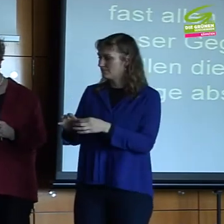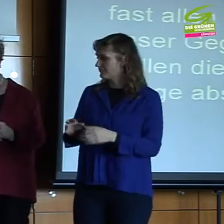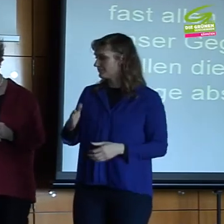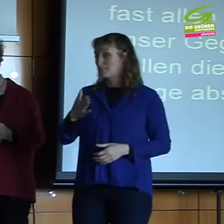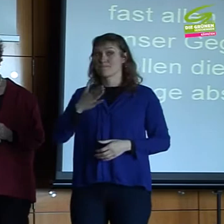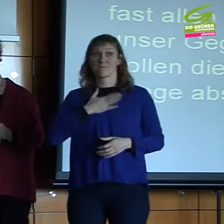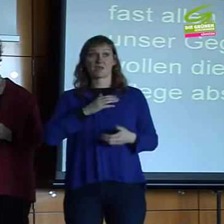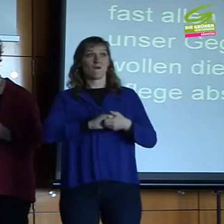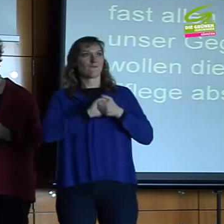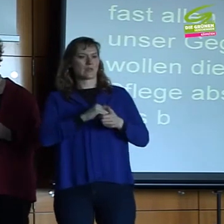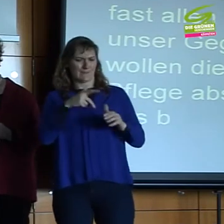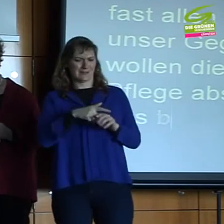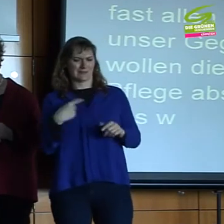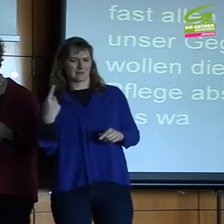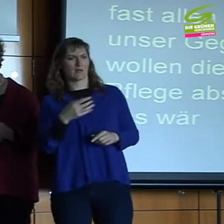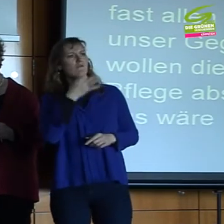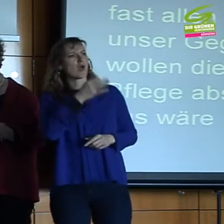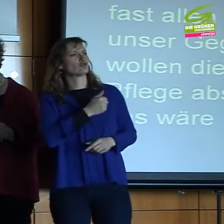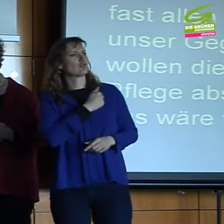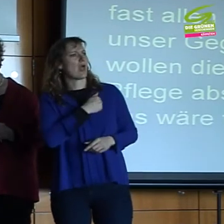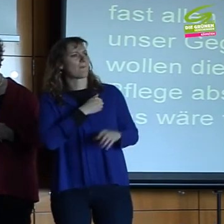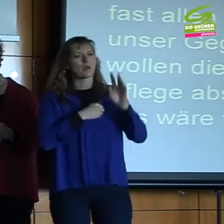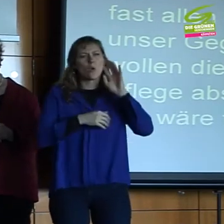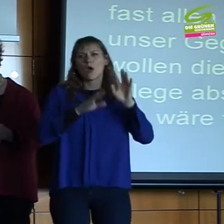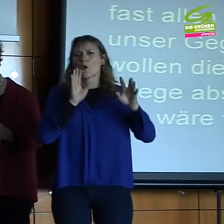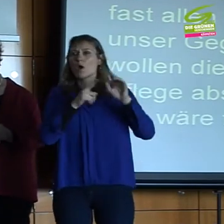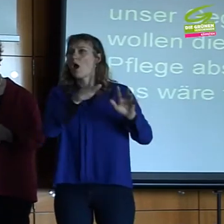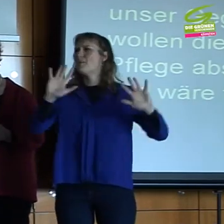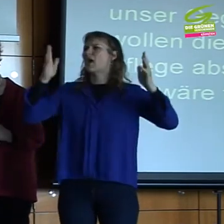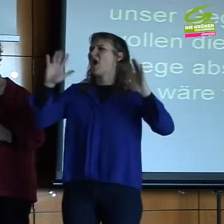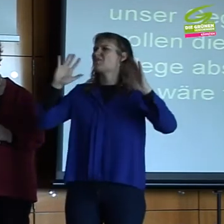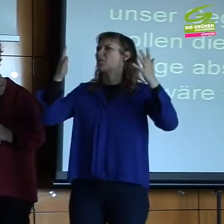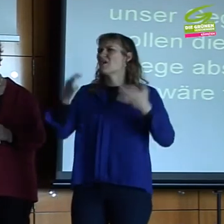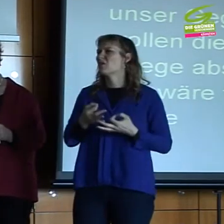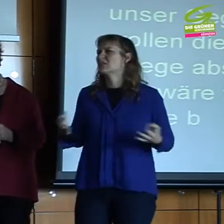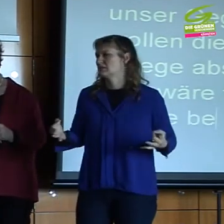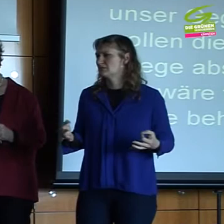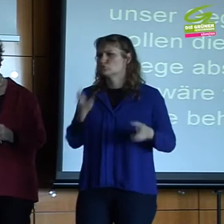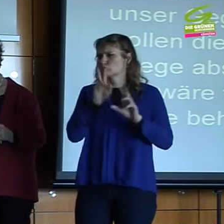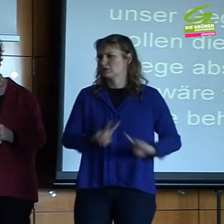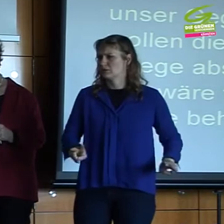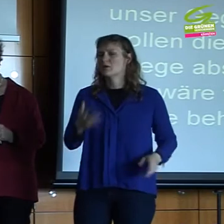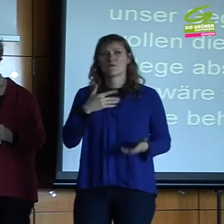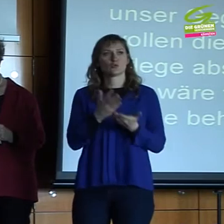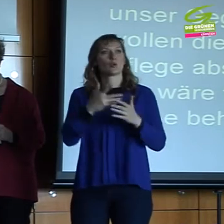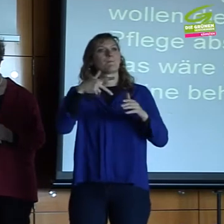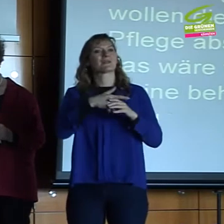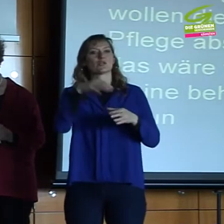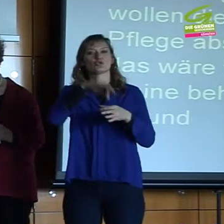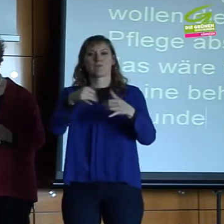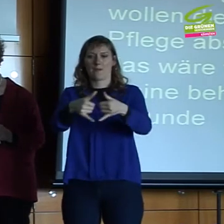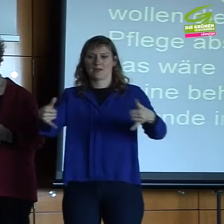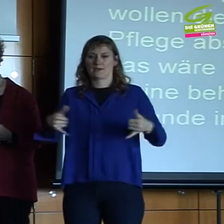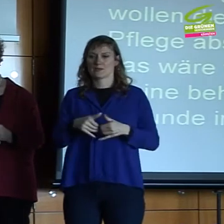meine behinderten Freundinnen und Freunde in der Steiermark anhöre, dann jubeln die überhaupt nicht, weil es war schon das Behindertensparpaket